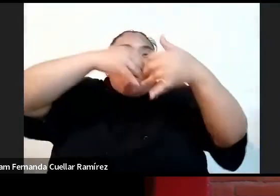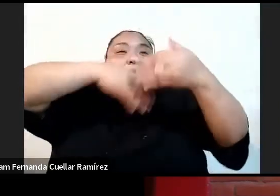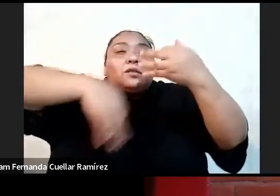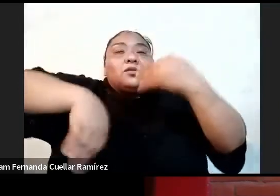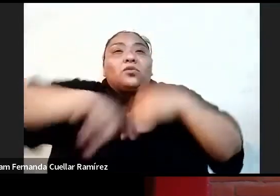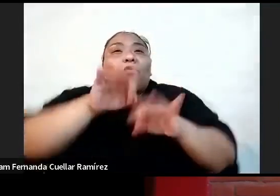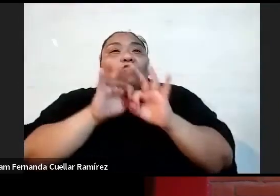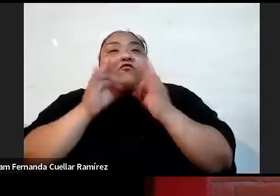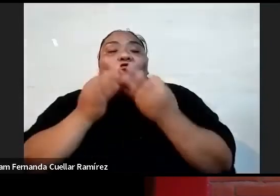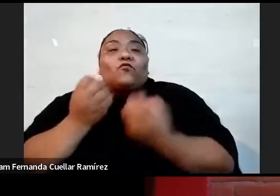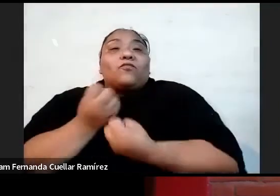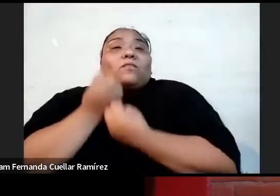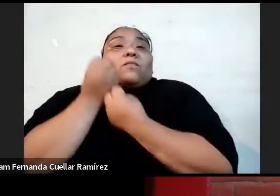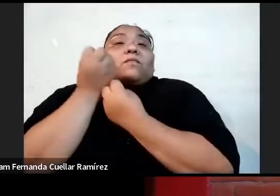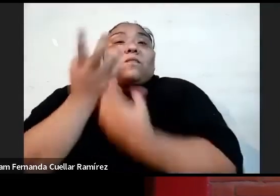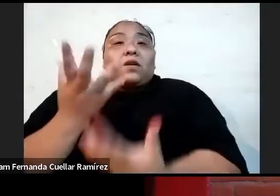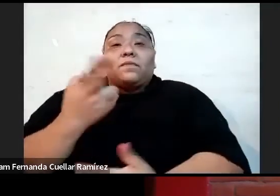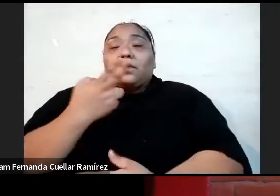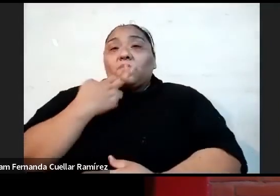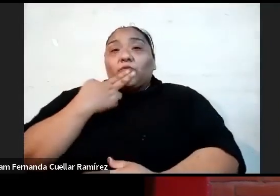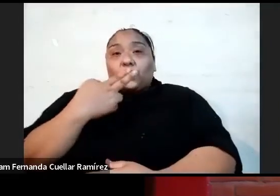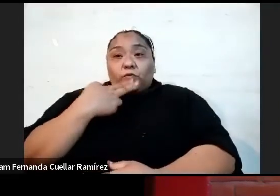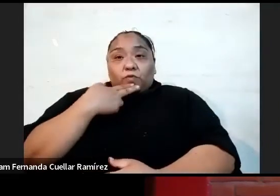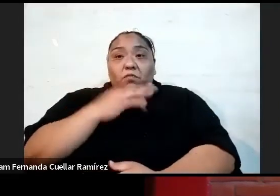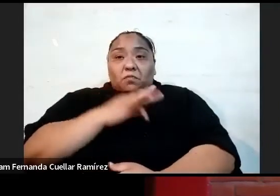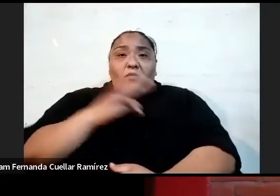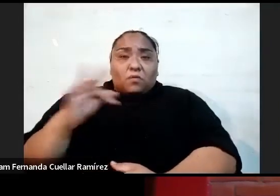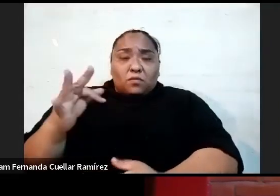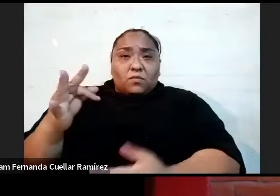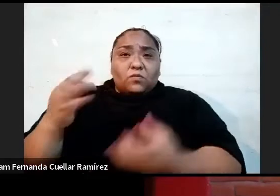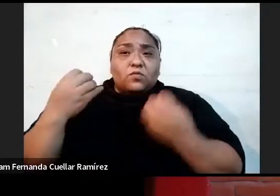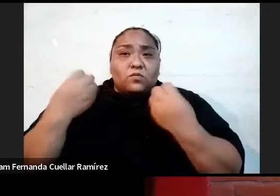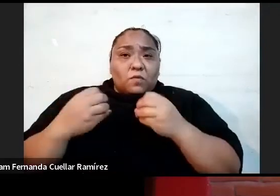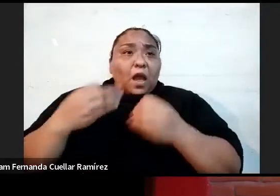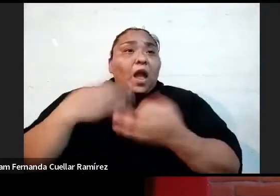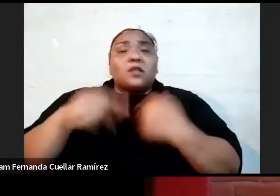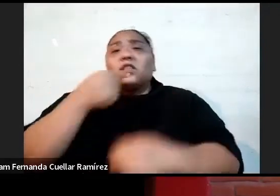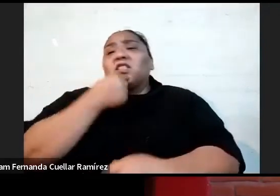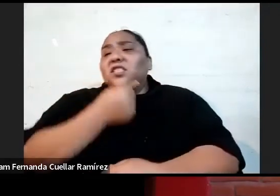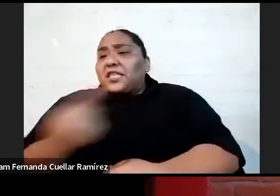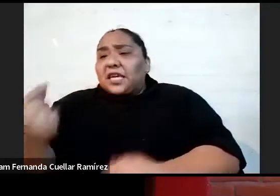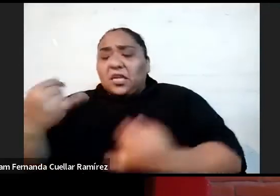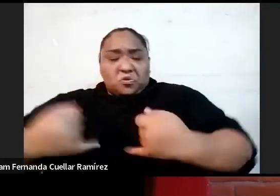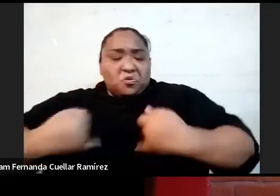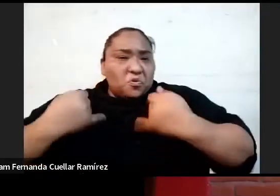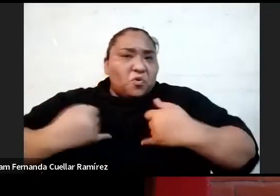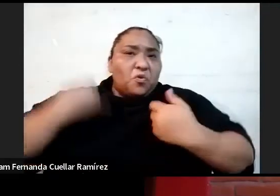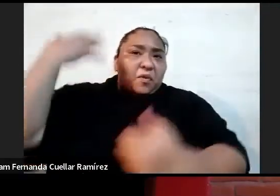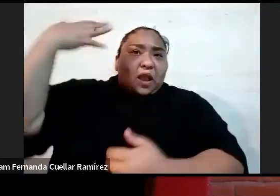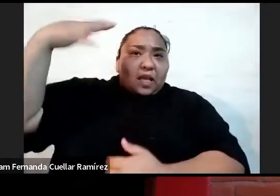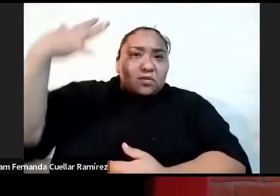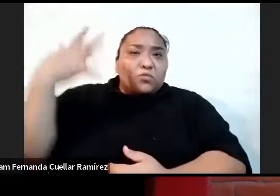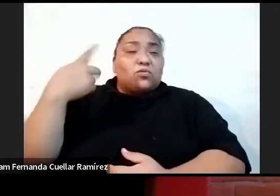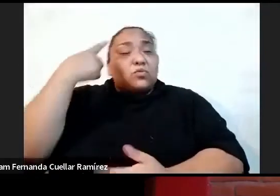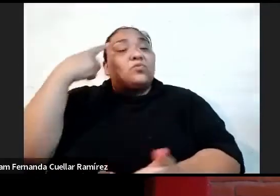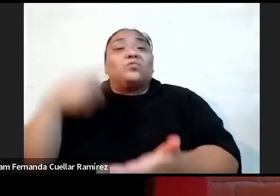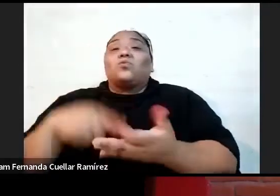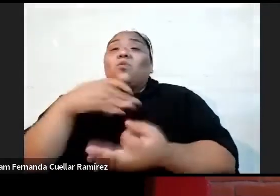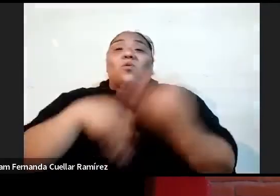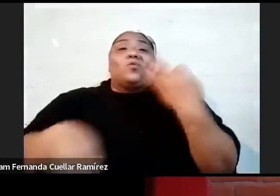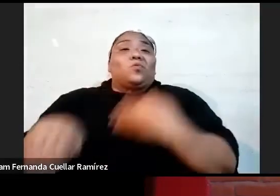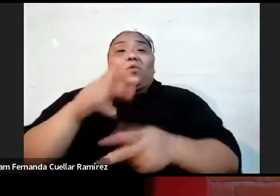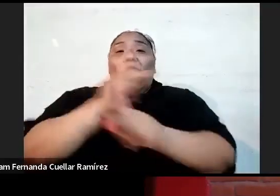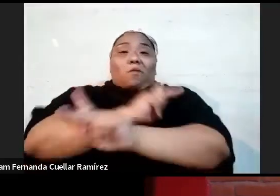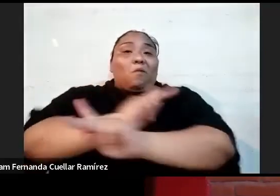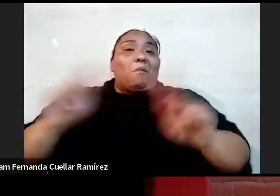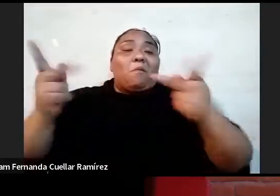nos puede ser de utilidad, ya sea niños, jóvenes, adultos, bueno, cualquier momento de nuestra vida no estamos exentos, ¿no?, de